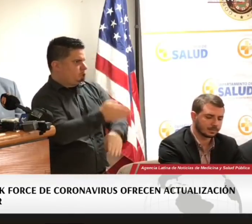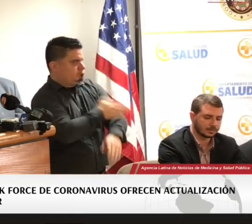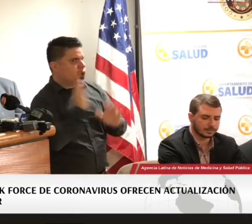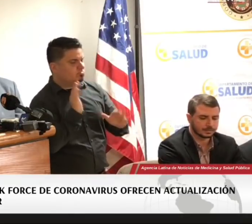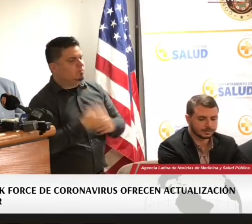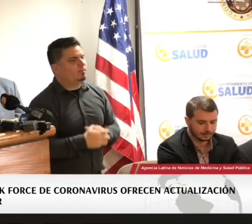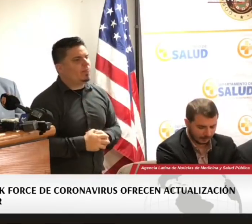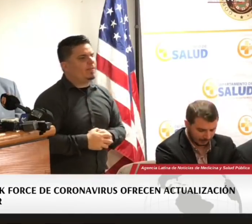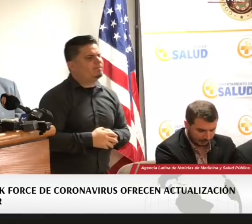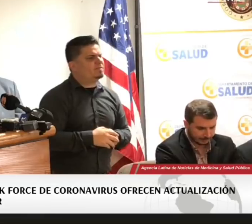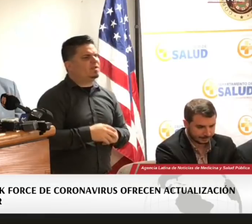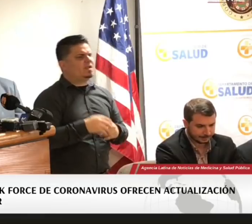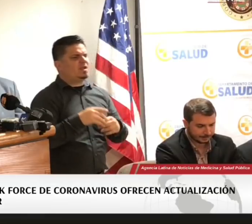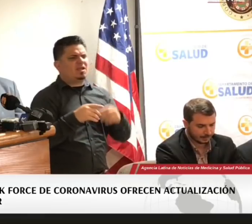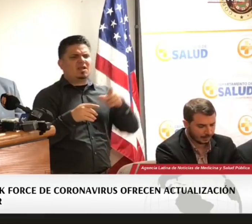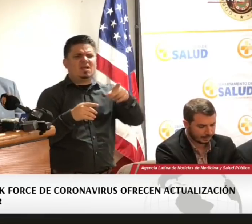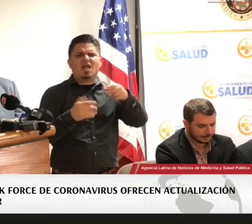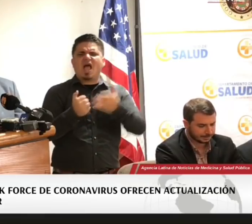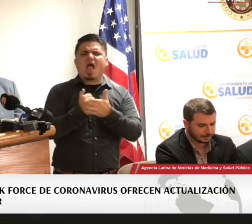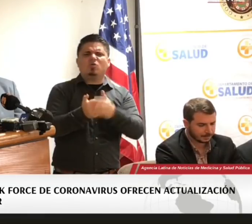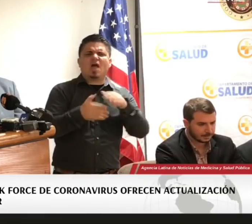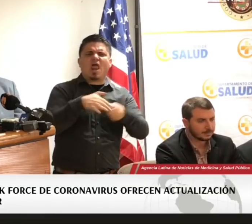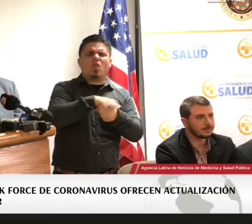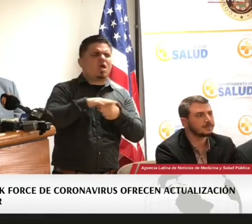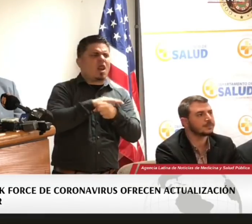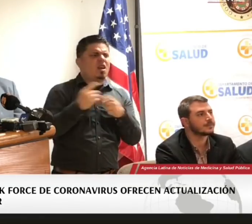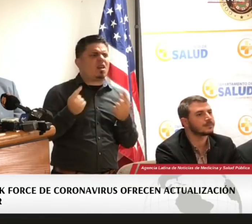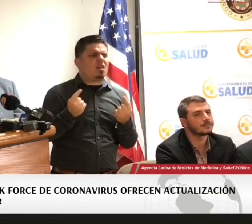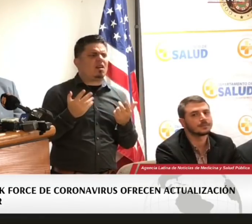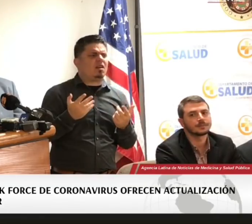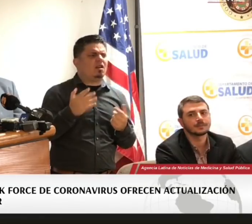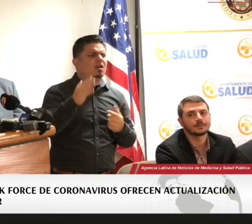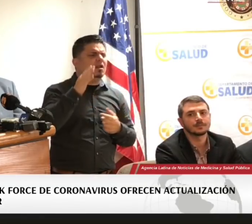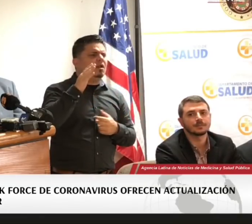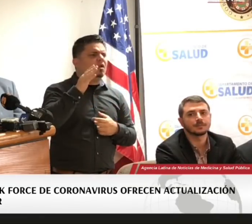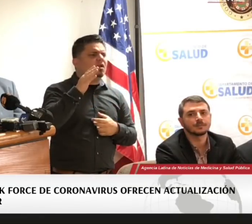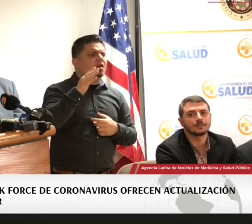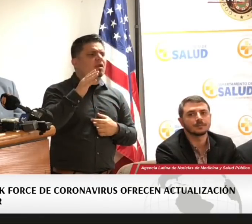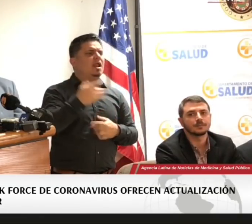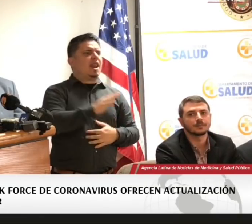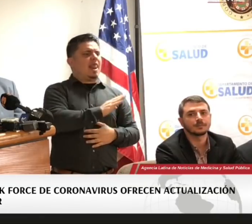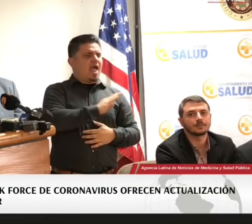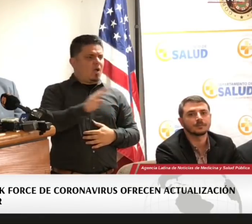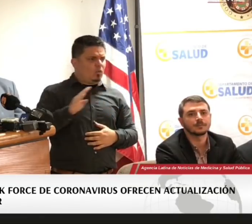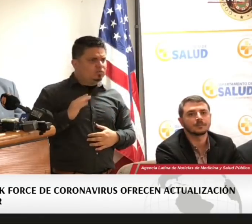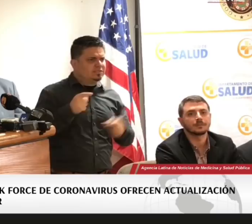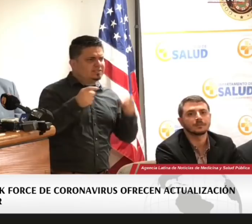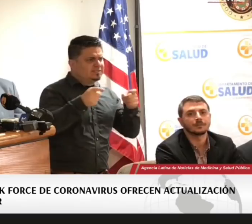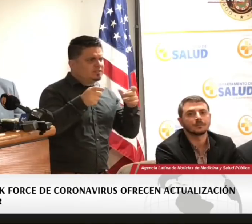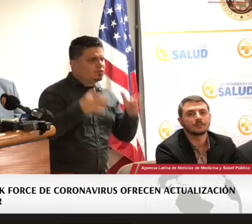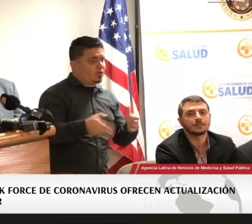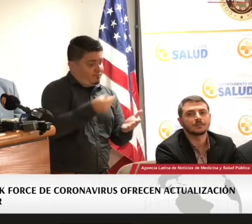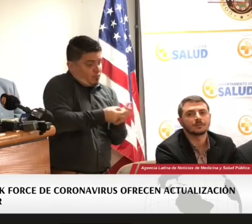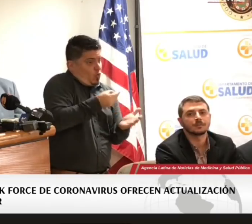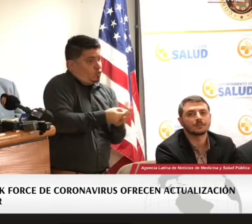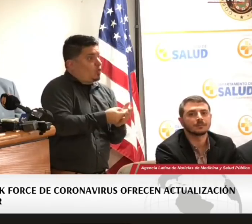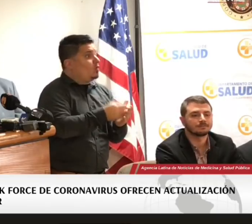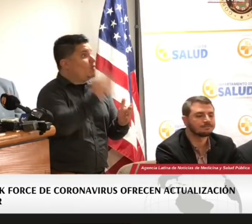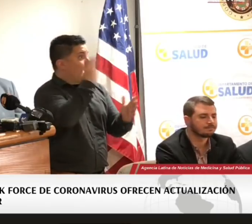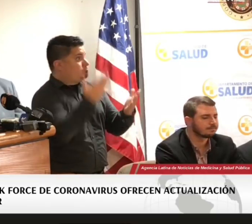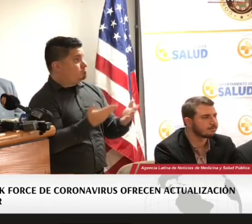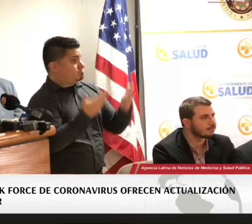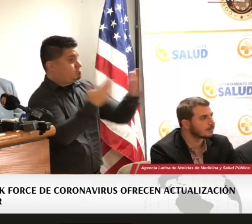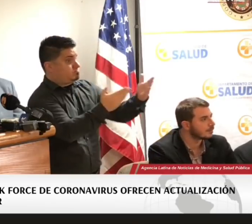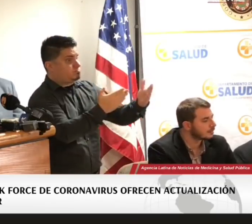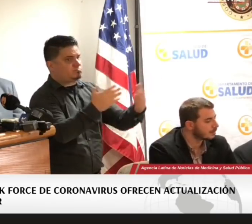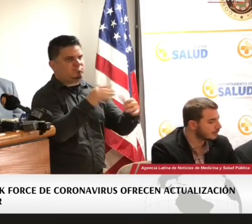vamos a hacer una identificación de esos recursos que plantearemos a la Junta de Control Fiscal para que nos dé la autorización, como hicimos con los terremotos en el sur. Doctor